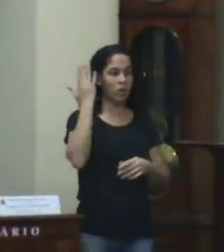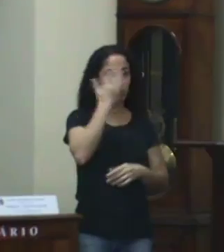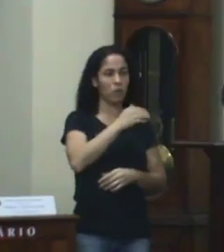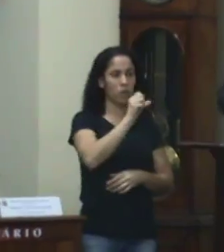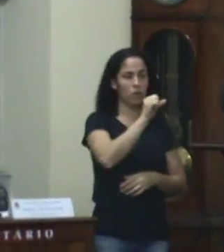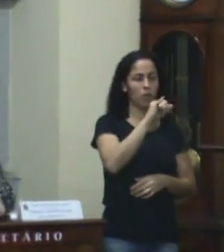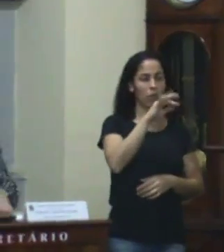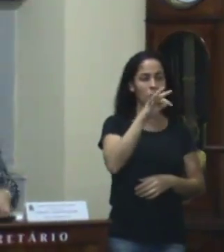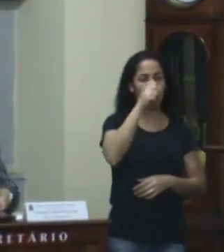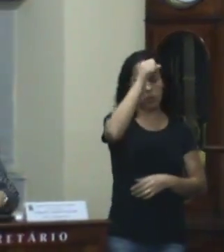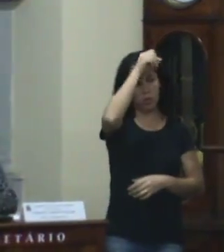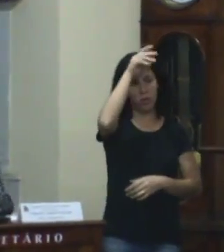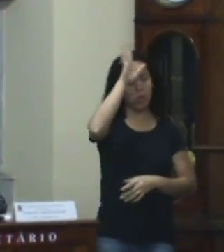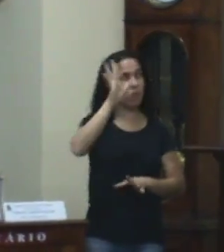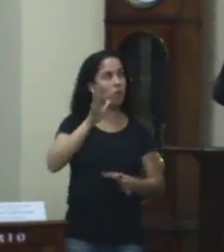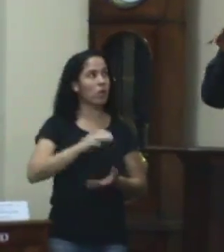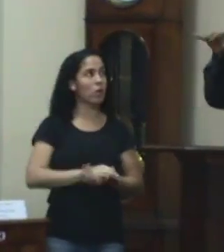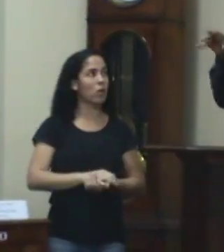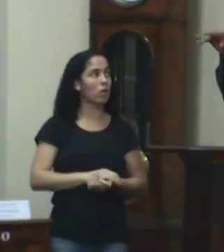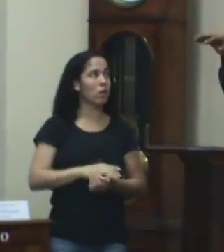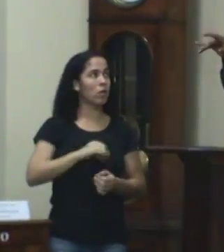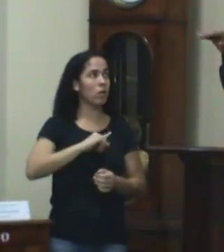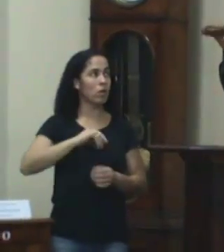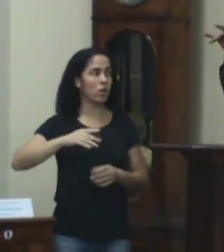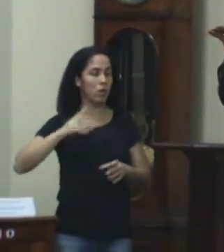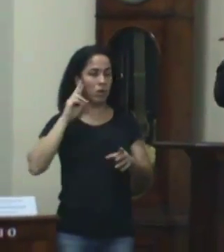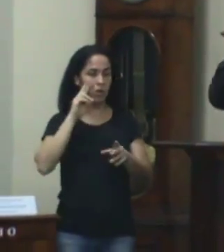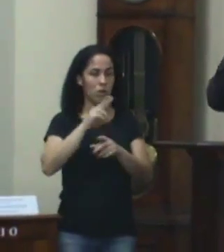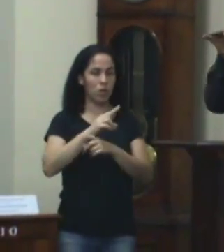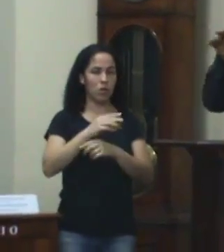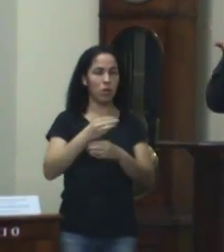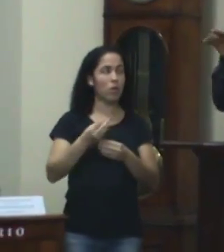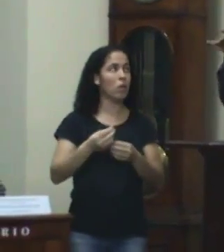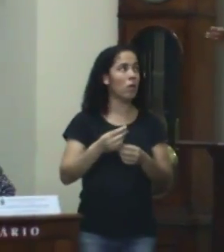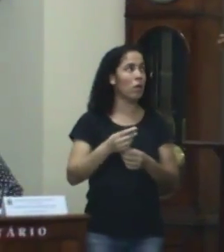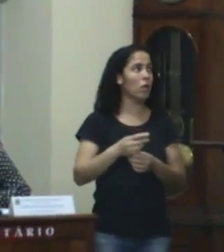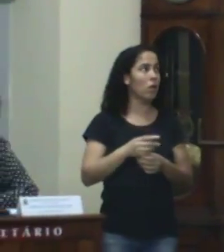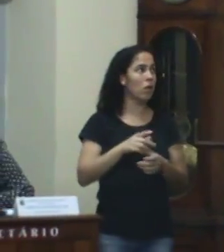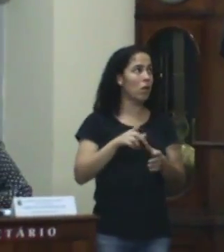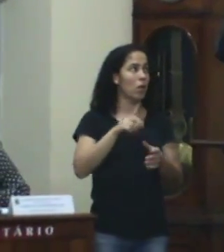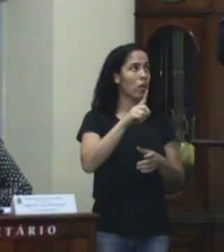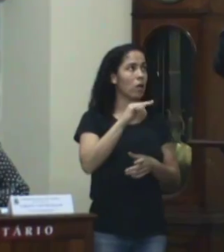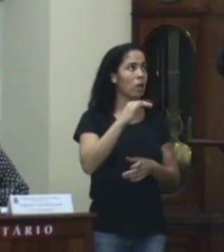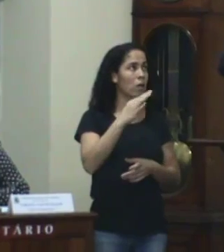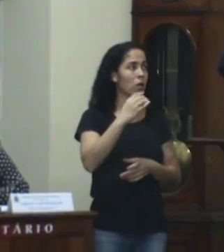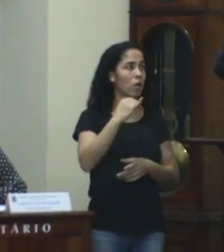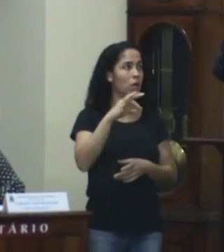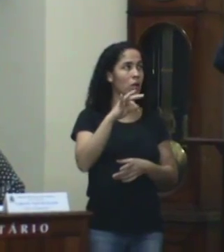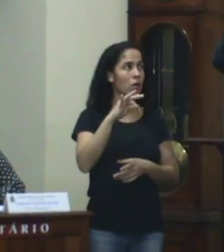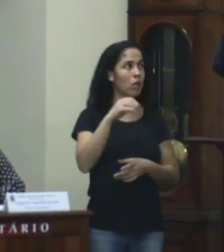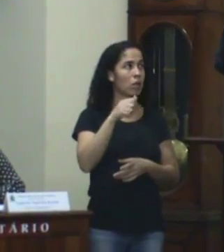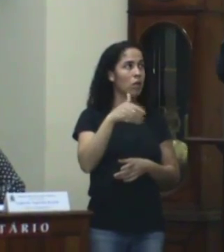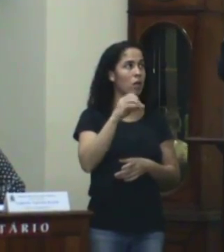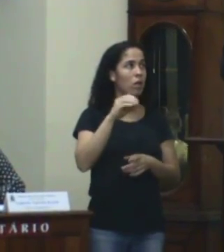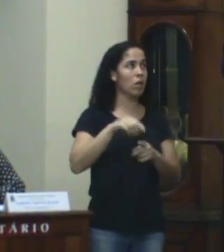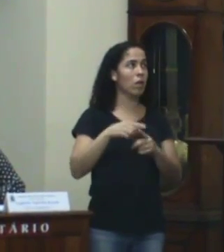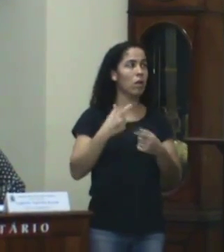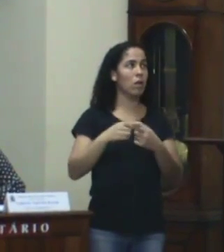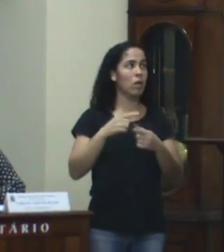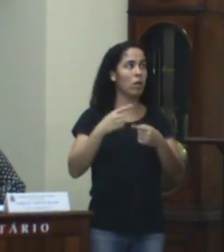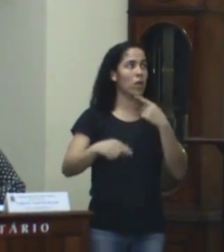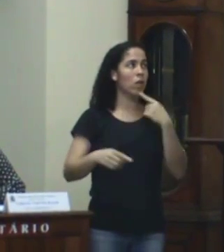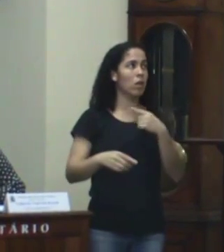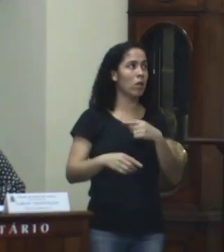prefeitura, já saiu no site da prefeitura. Só você botar lá nos pregões, nas licitações, que lá vai estar explicando qual foi o